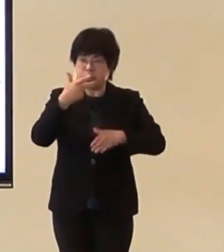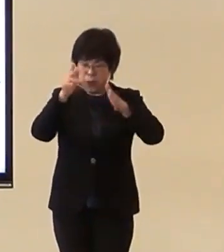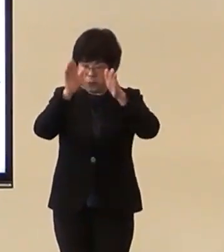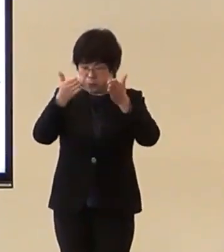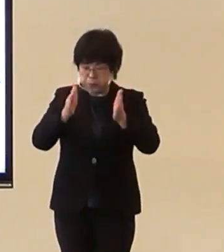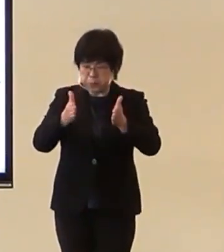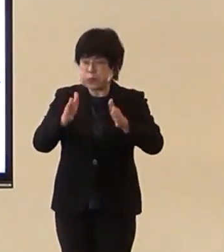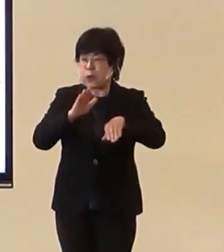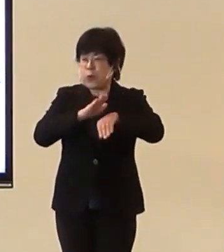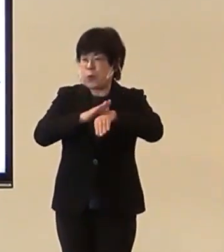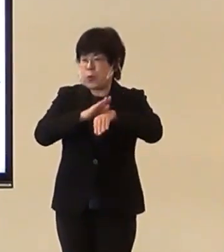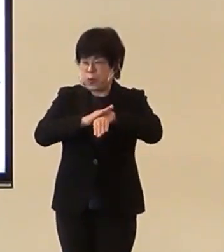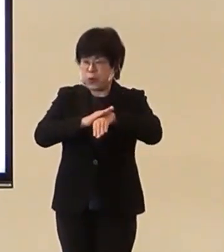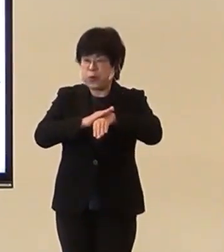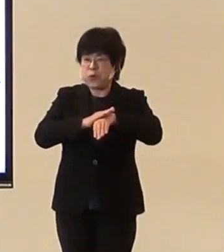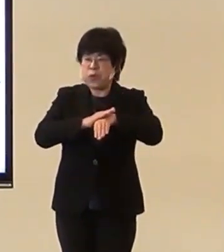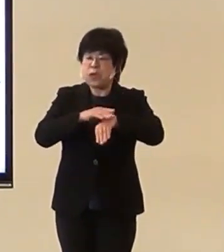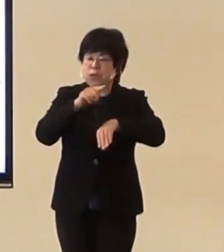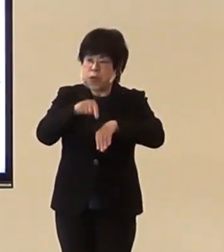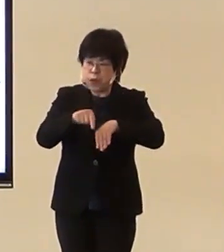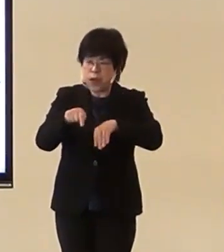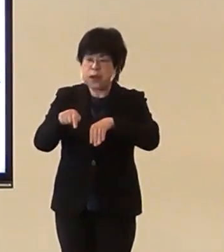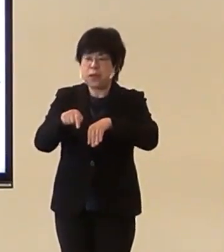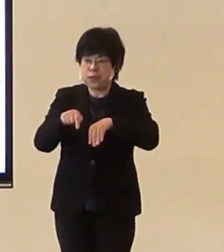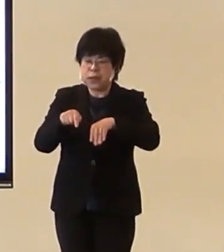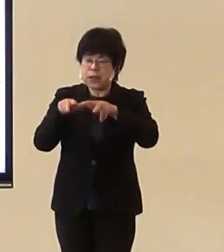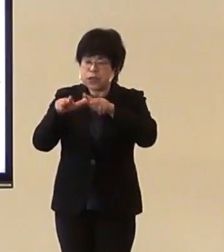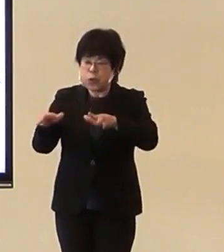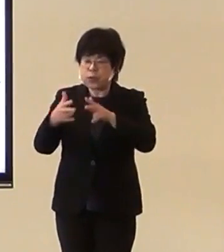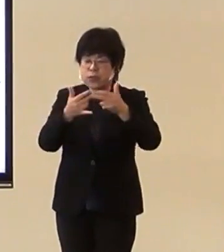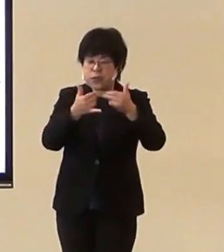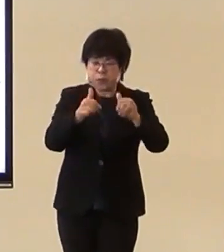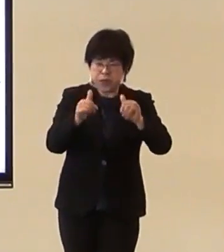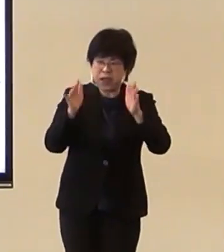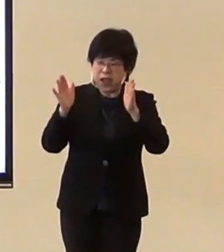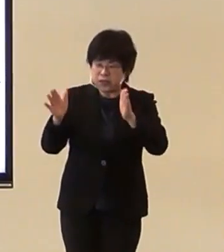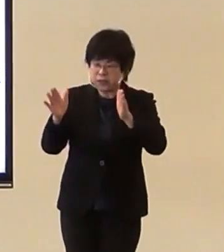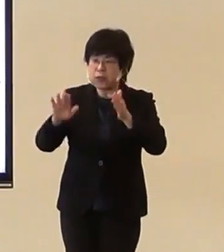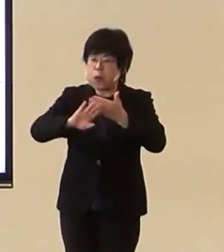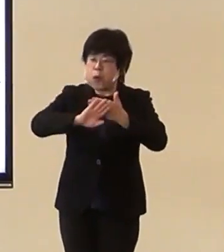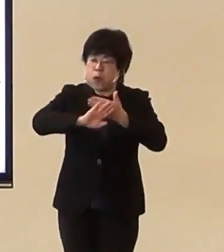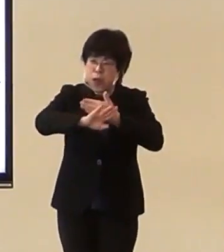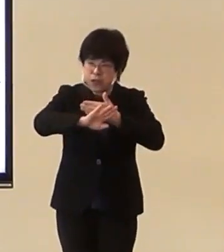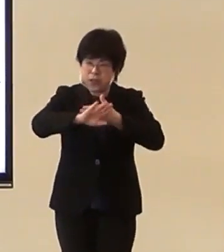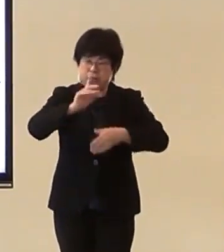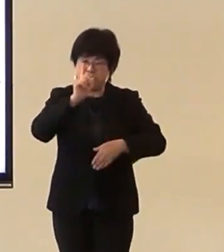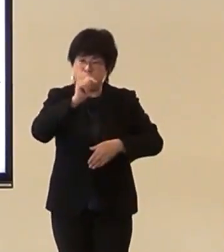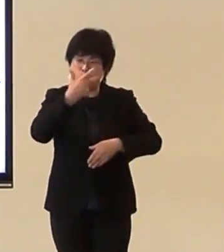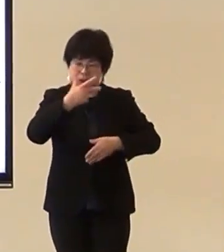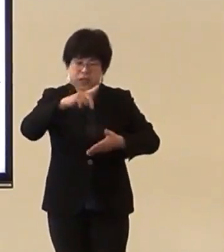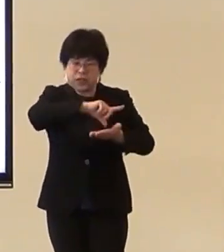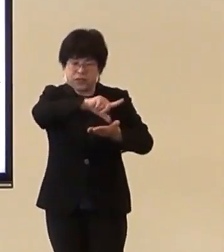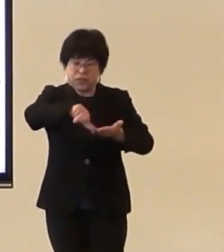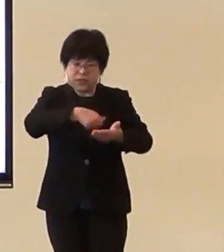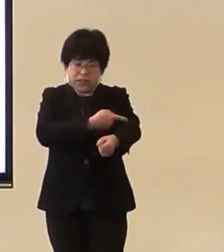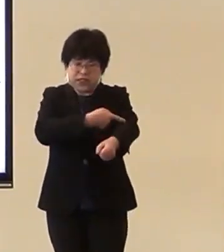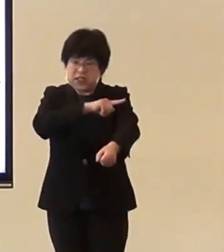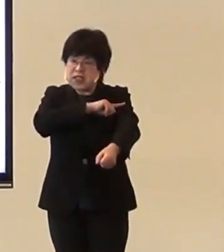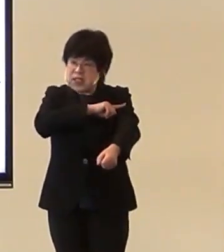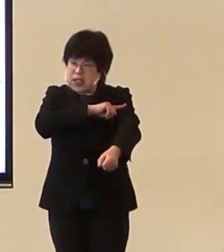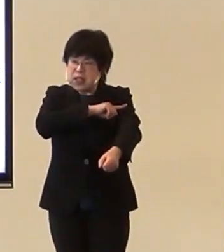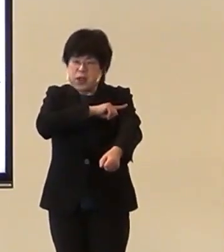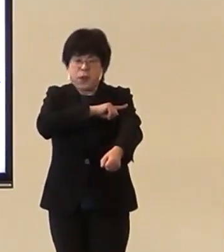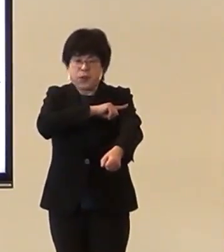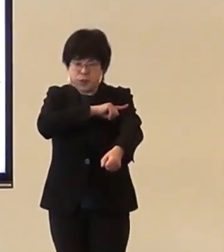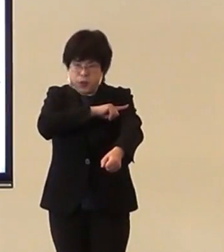と官民だけではなくてですね、この交付にあります、地域力をフル稼働